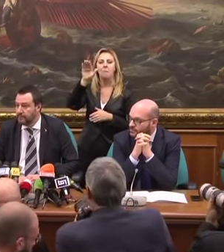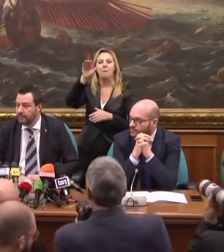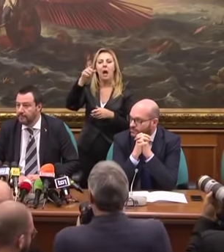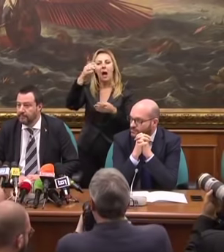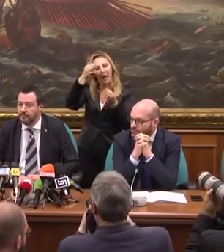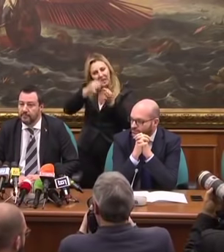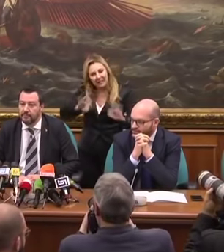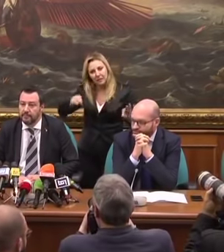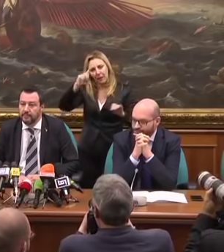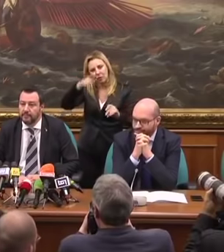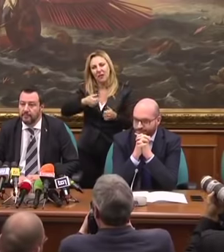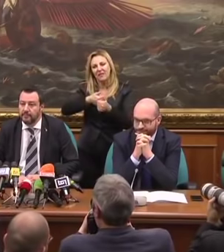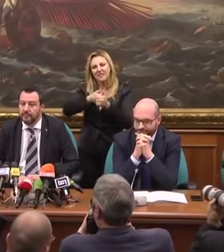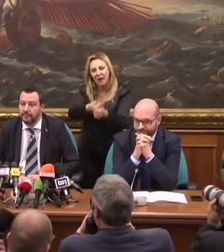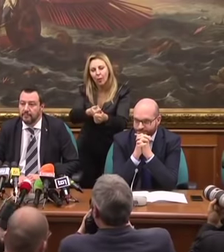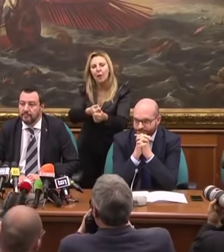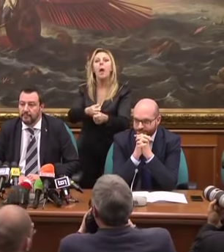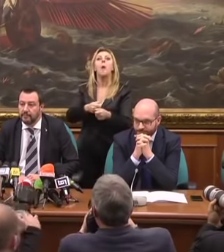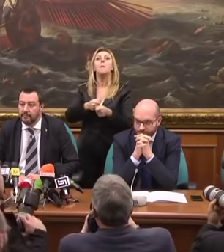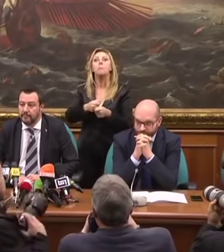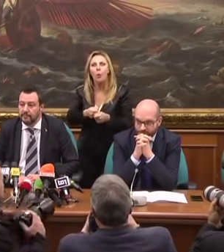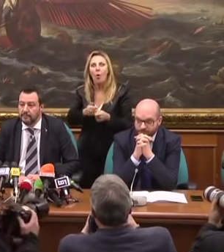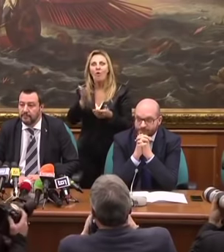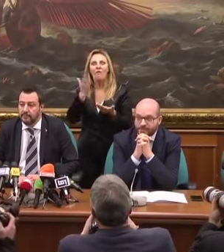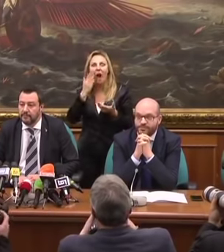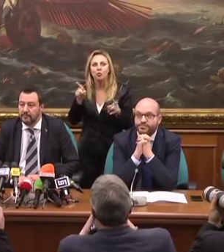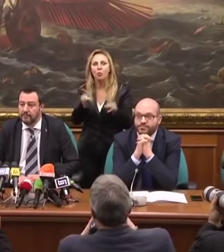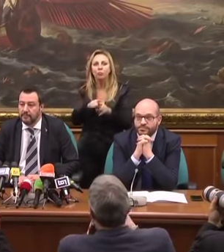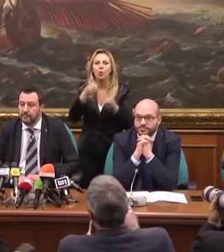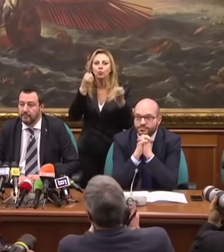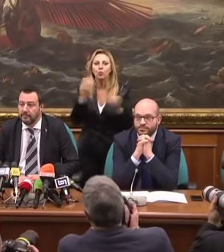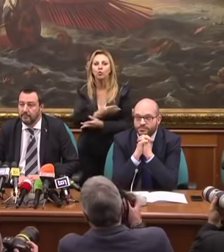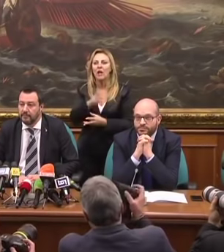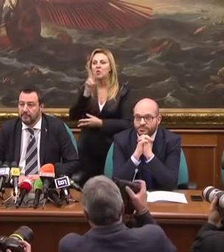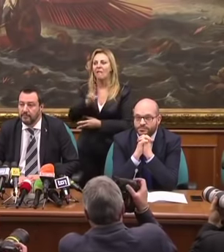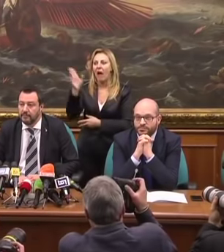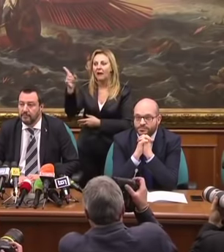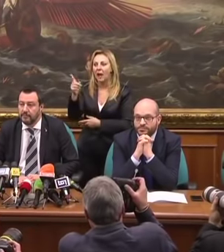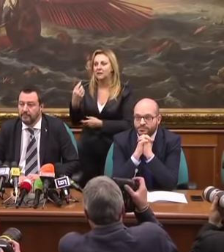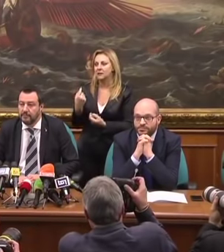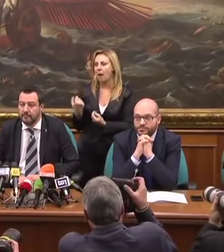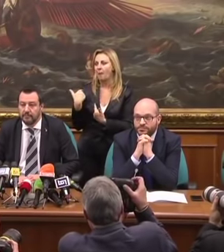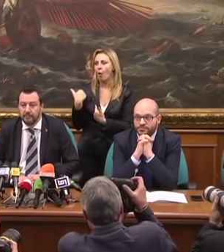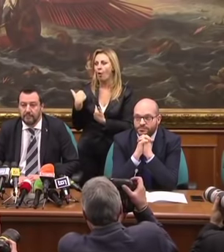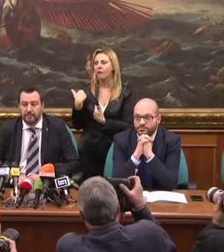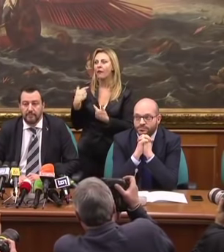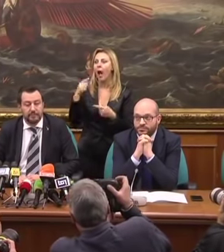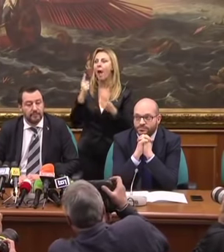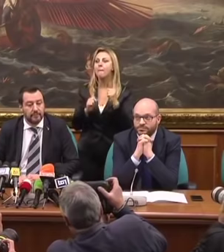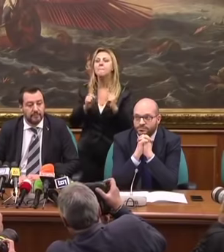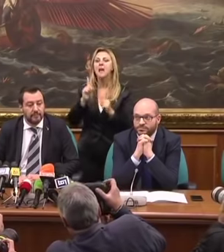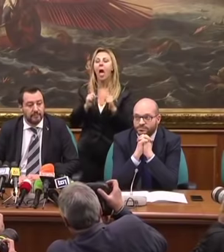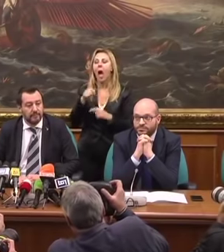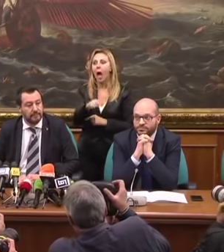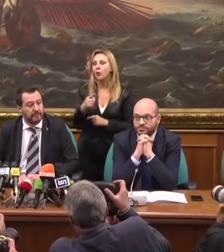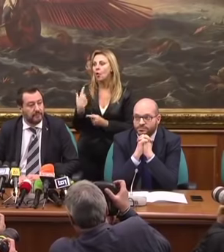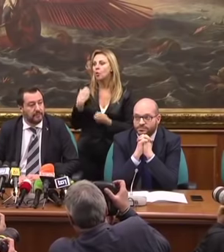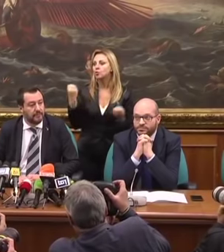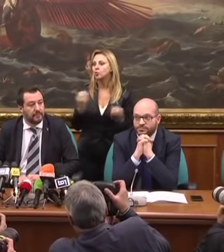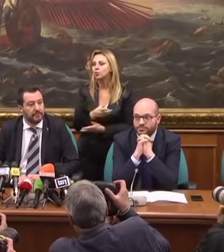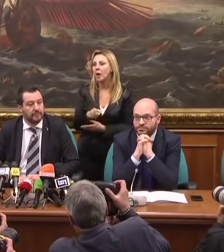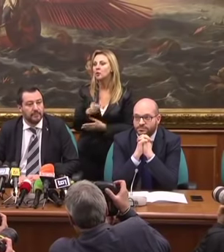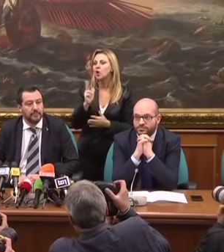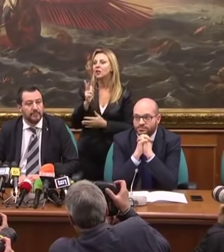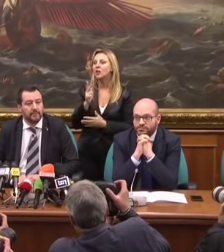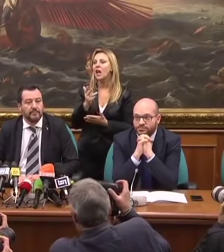dell'ordine ricevono degli sputi in faccia, come è successo in una scuola di Varese, o un recentissimo caso a Milano, dove un tredicenne